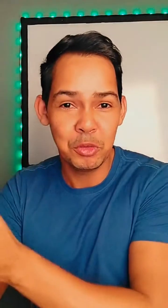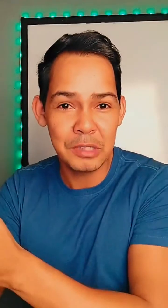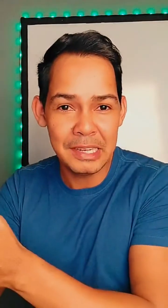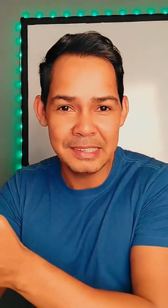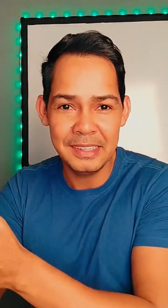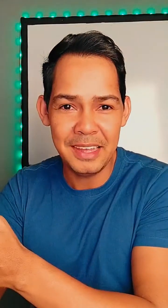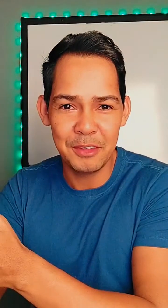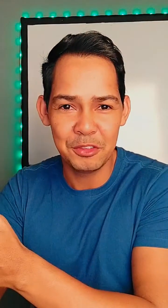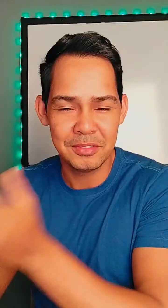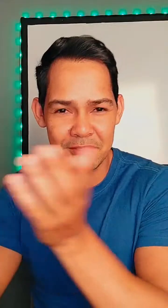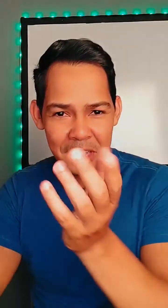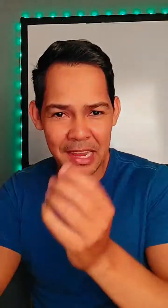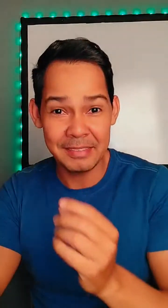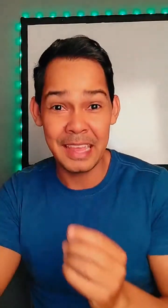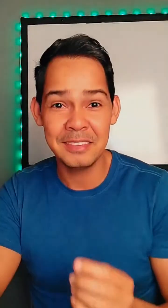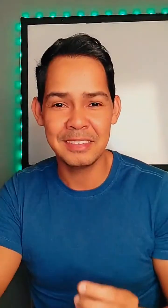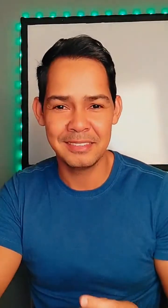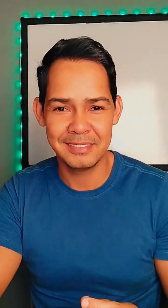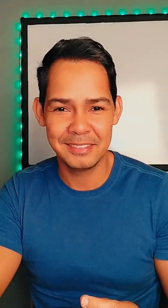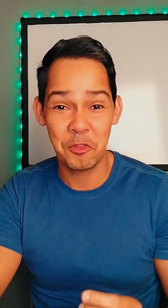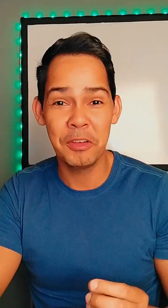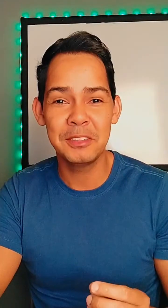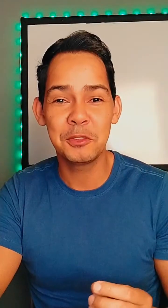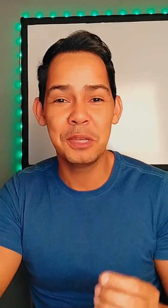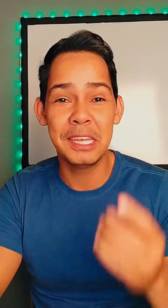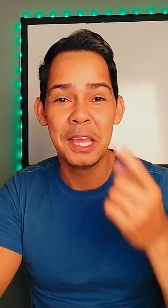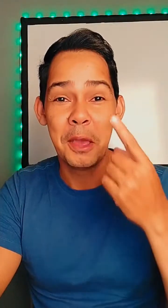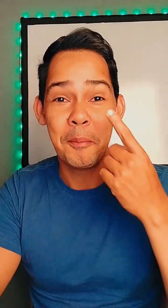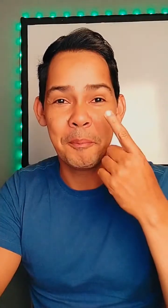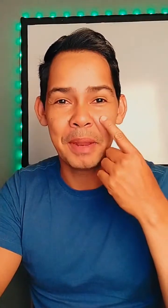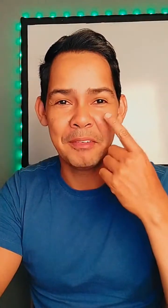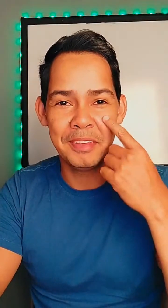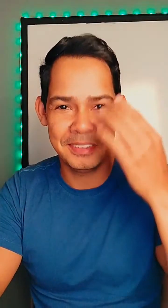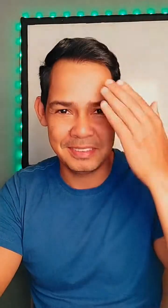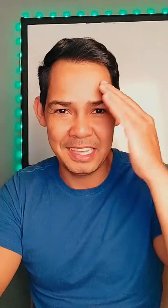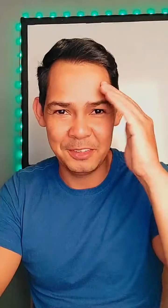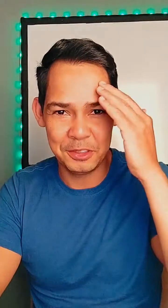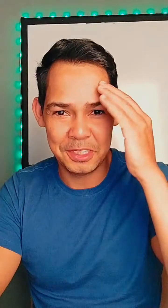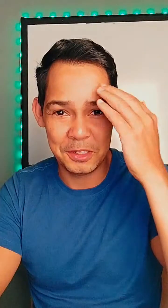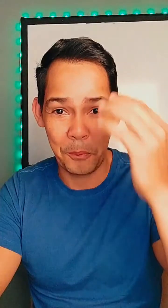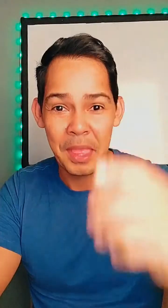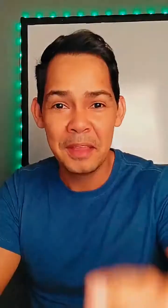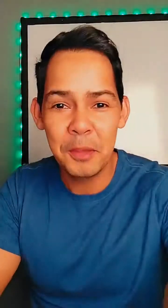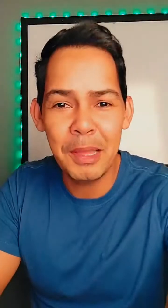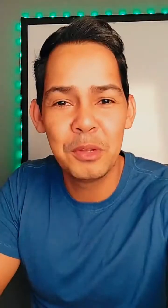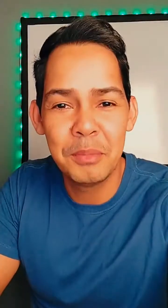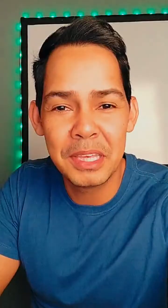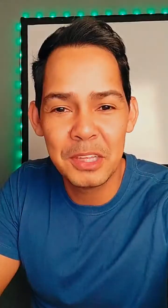ele na internet. Vai lá, testa, conversa com ele para ver se ele te entendeu. Tem uma aluna minha que entrou